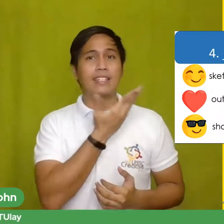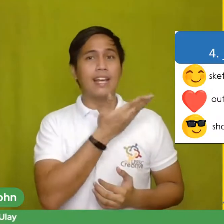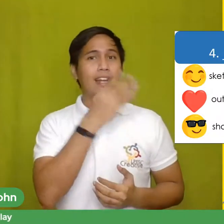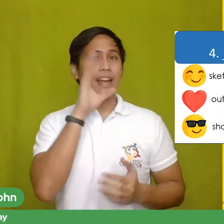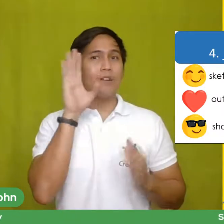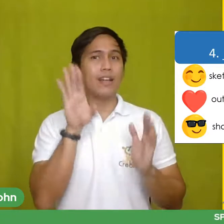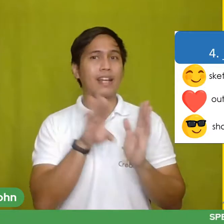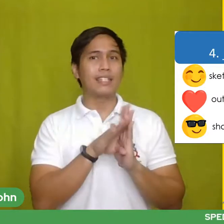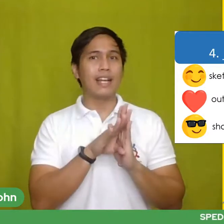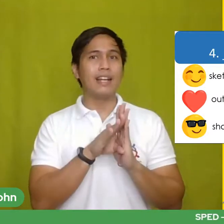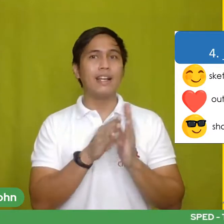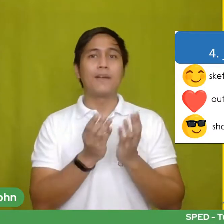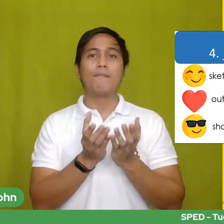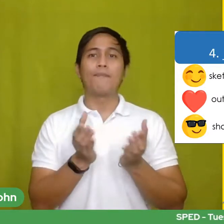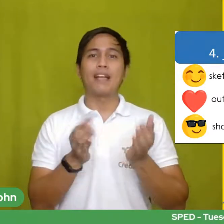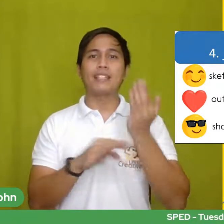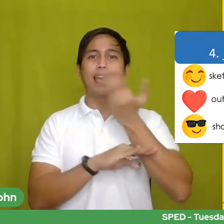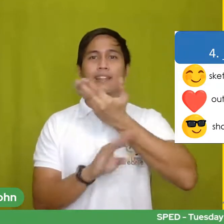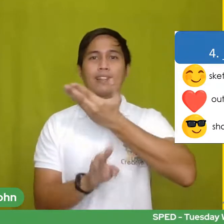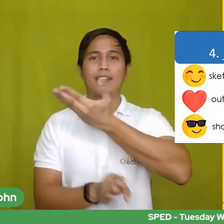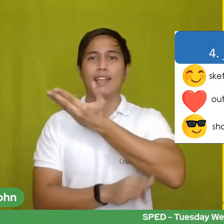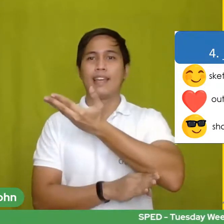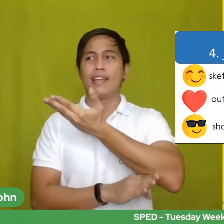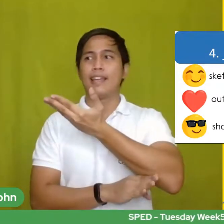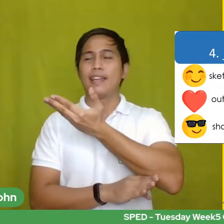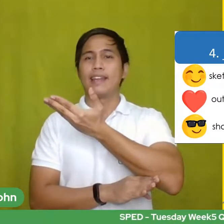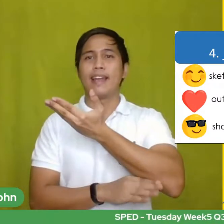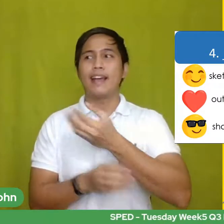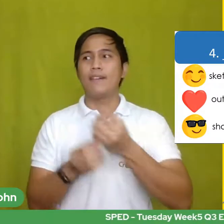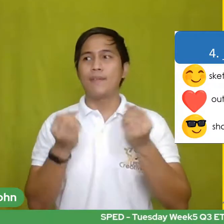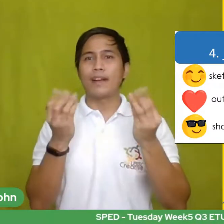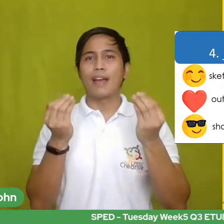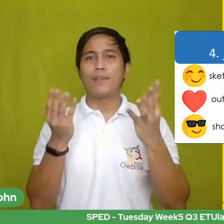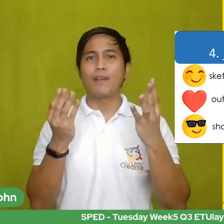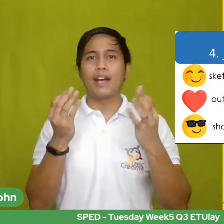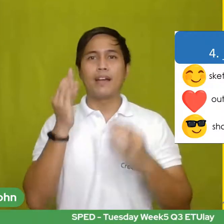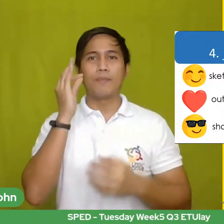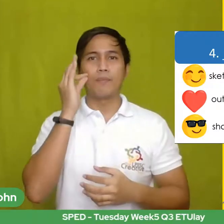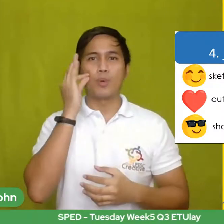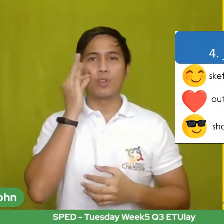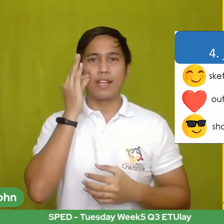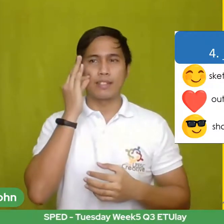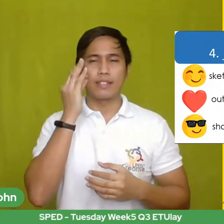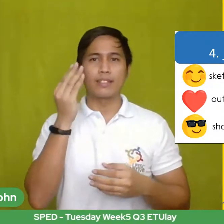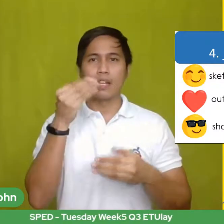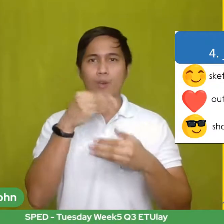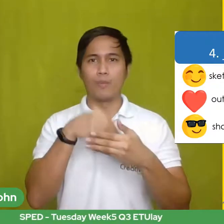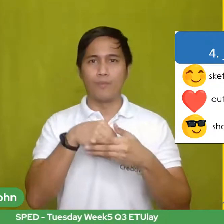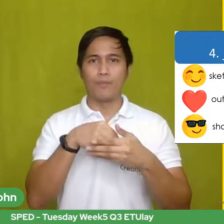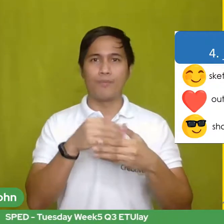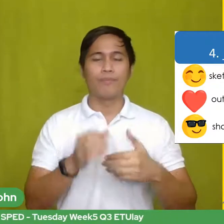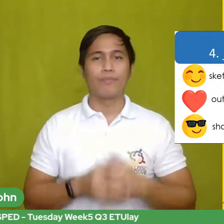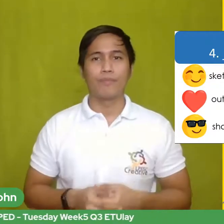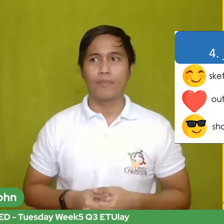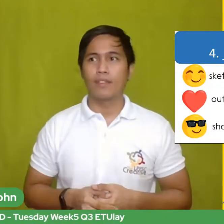Isang larawan ng isang basket na may maraming mga prutas sa loob.